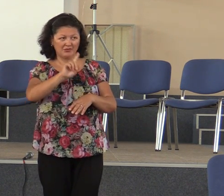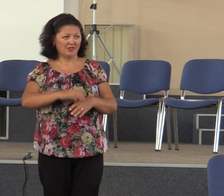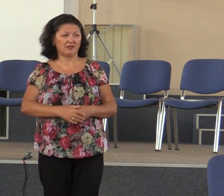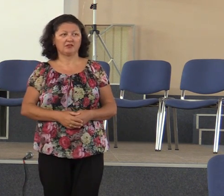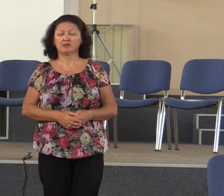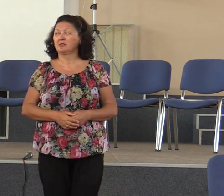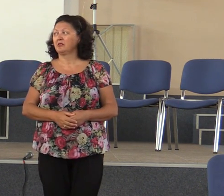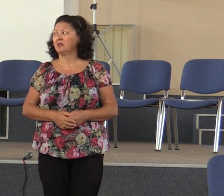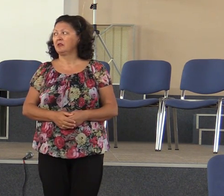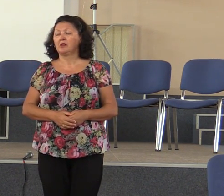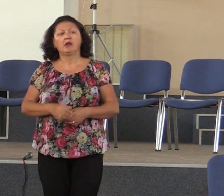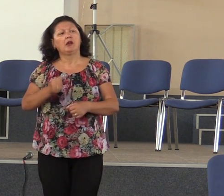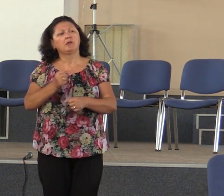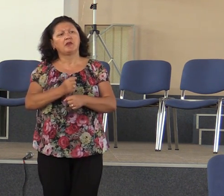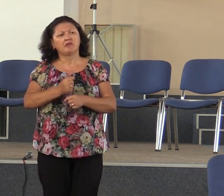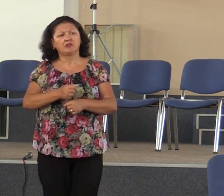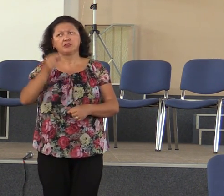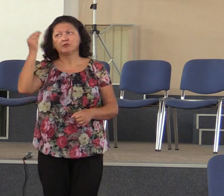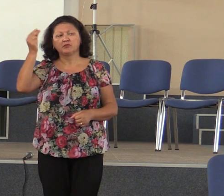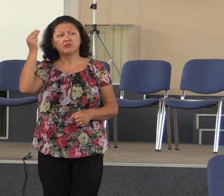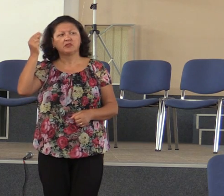Și mai face Dumnezeu un al treilea lucru.